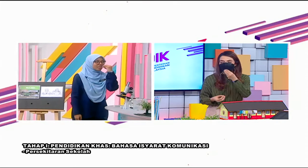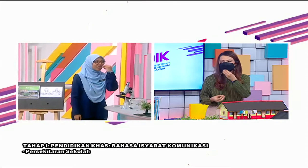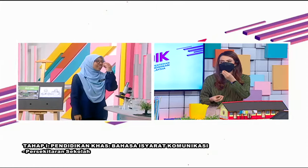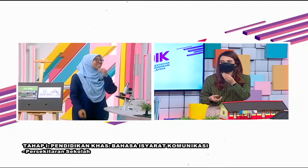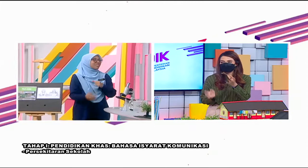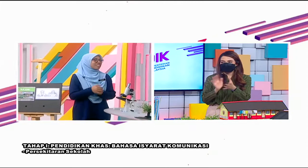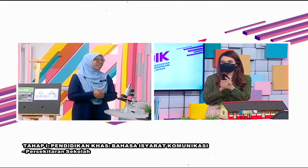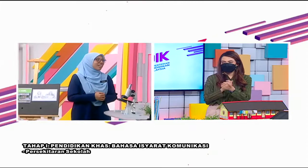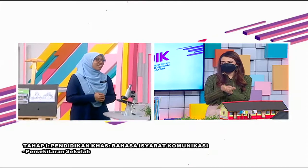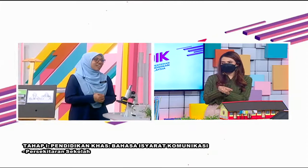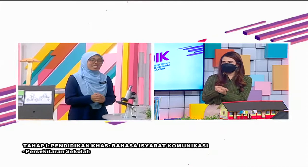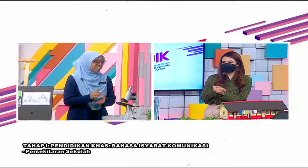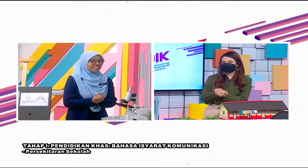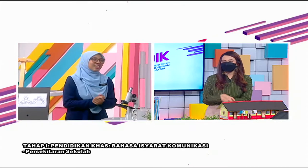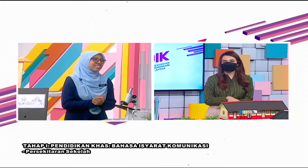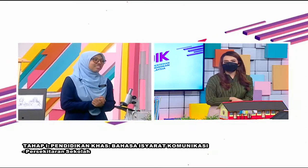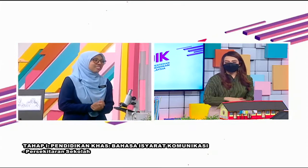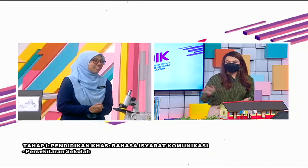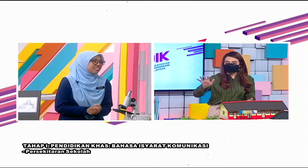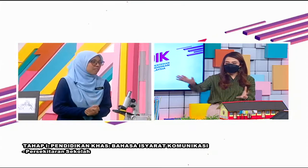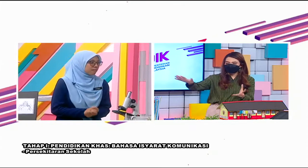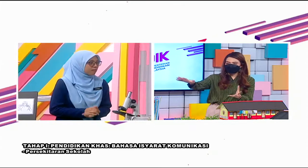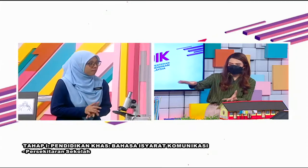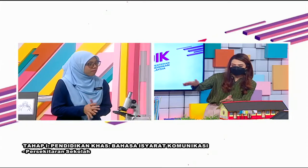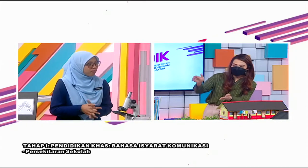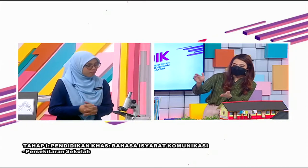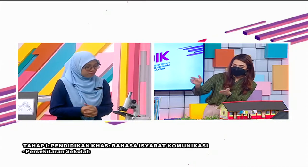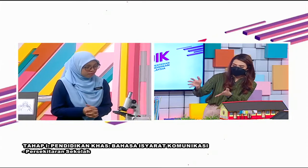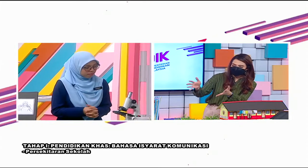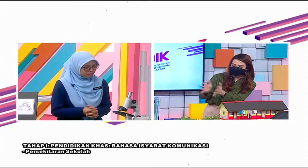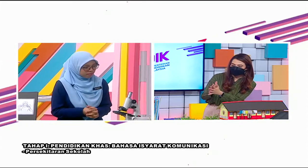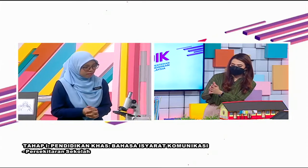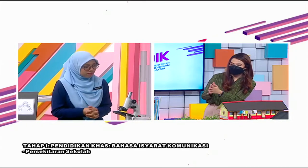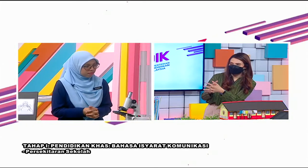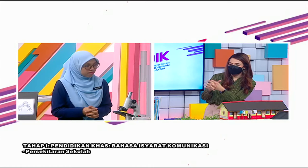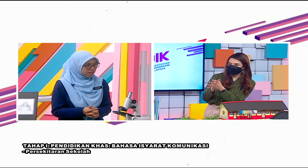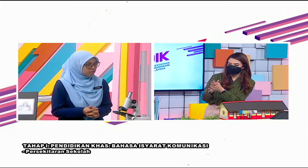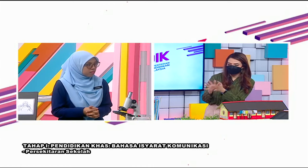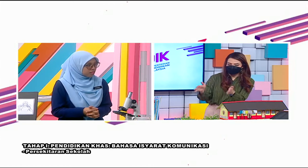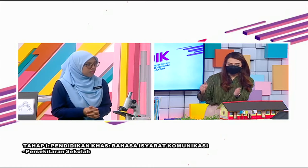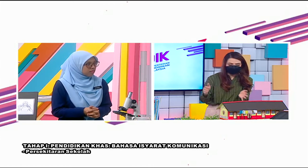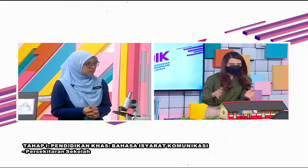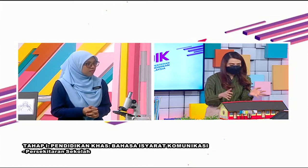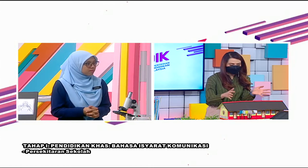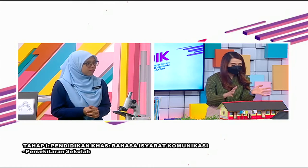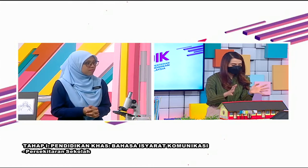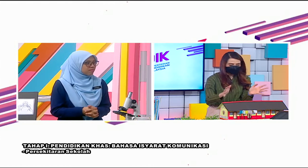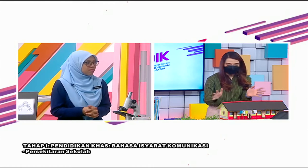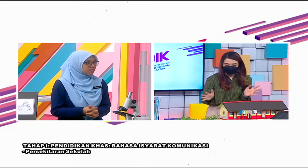Makan. Tak ada salah dia. Tak ada salah. Okey. Jadi kalau cikgu ada bawa banyak sangat bahan-bahan maujud ni, kenapa kenapa banyak sangat ni